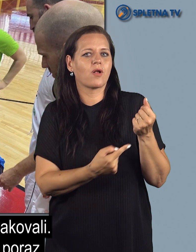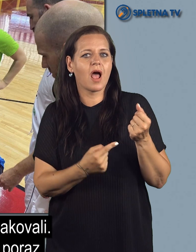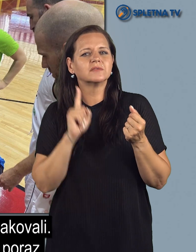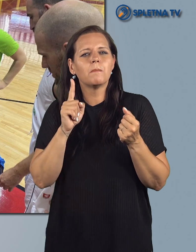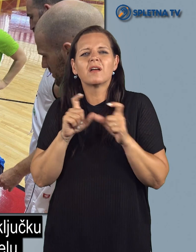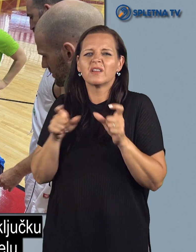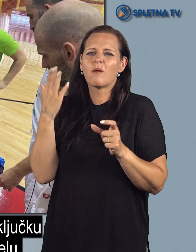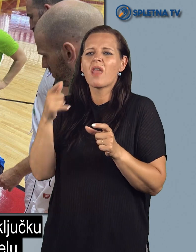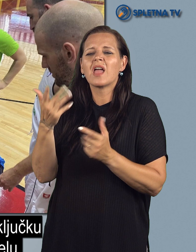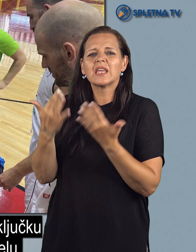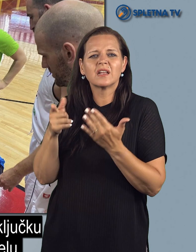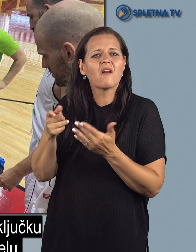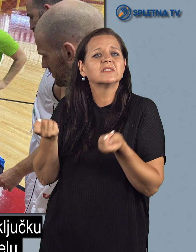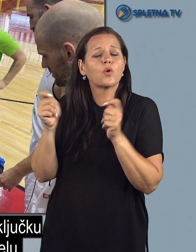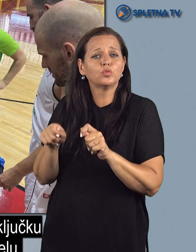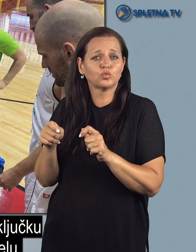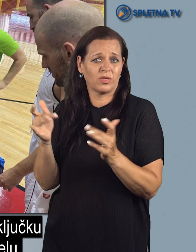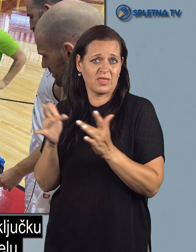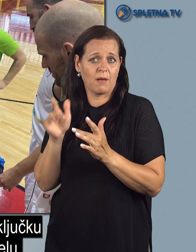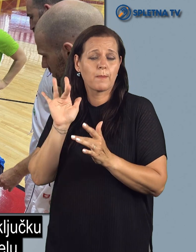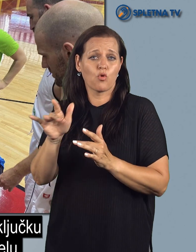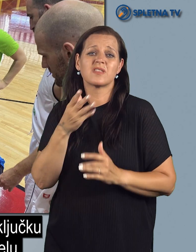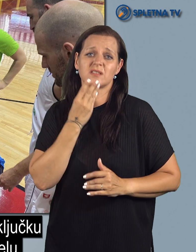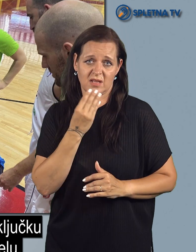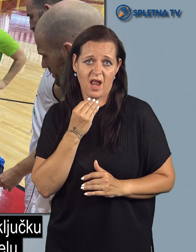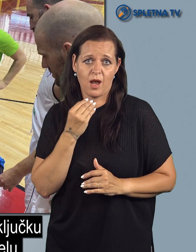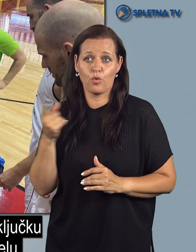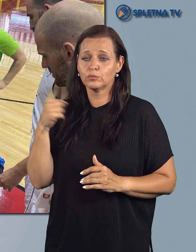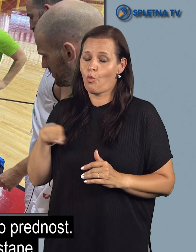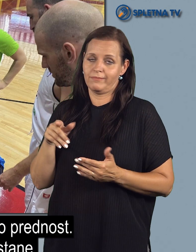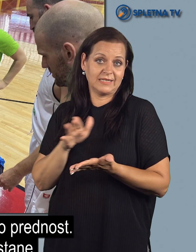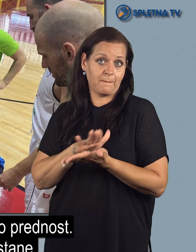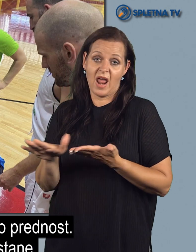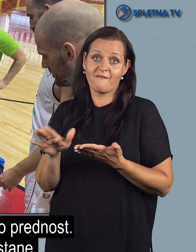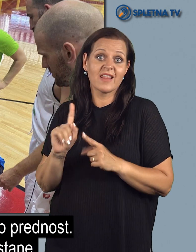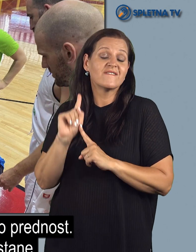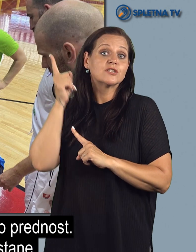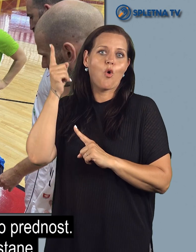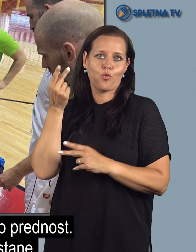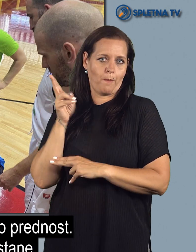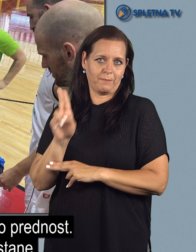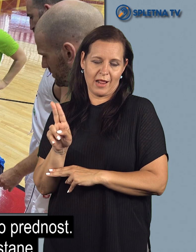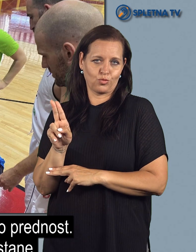kot slaba igra v zaključku tekme proti Izraelu, kjer smo zapravili visoko prednost.